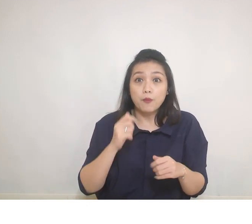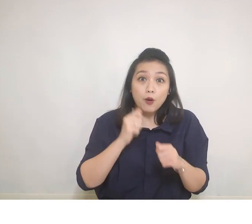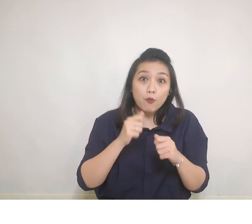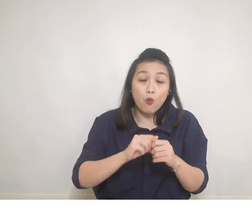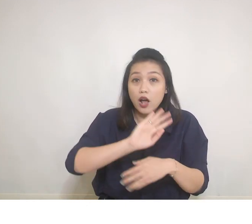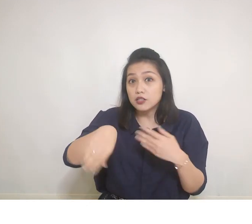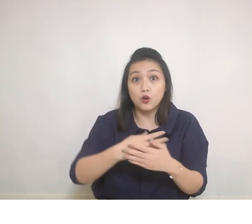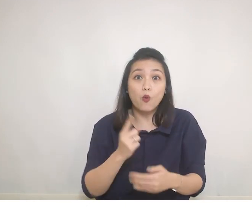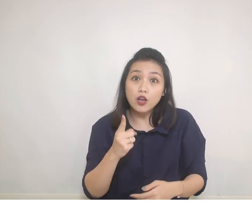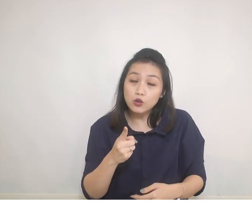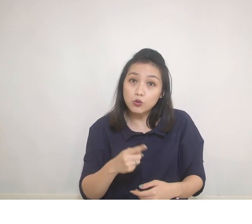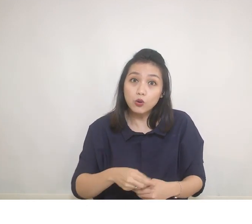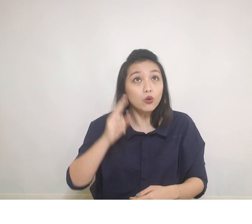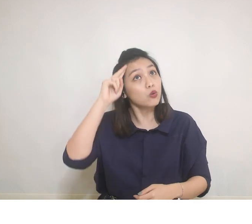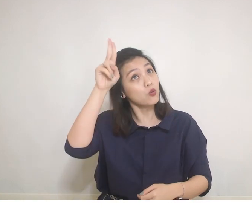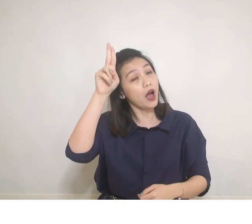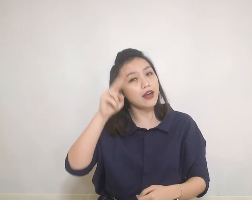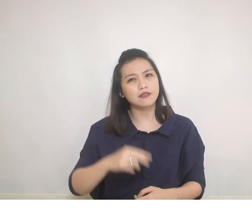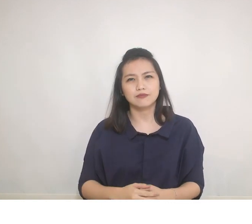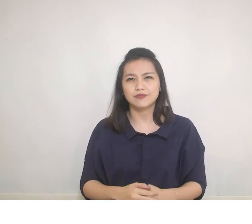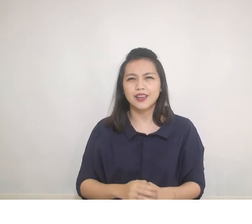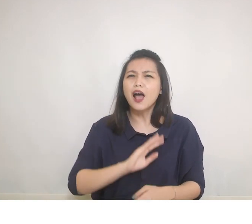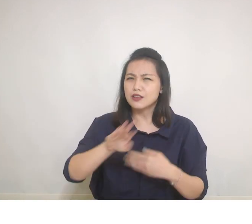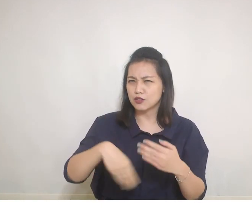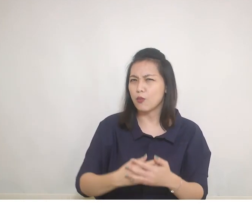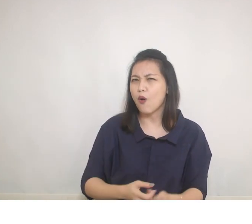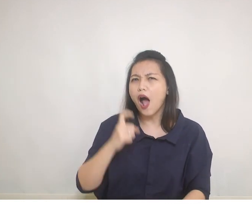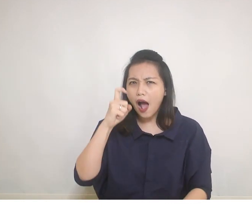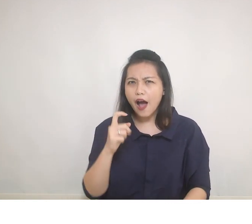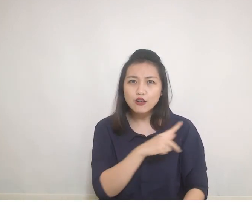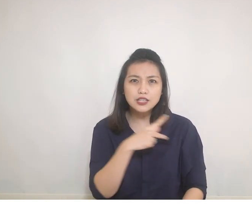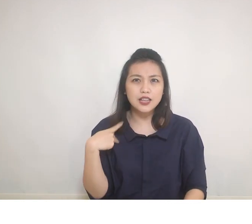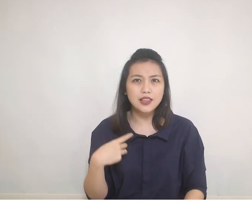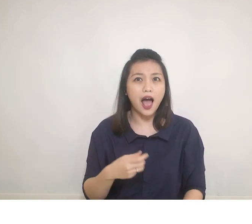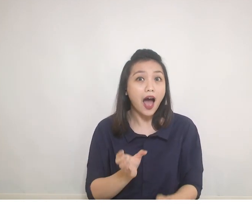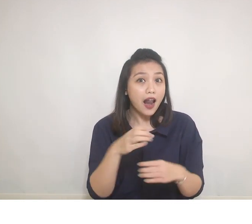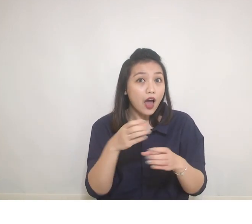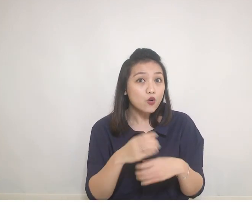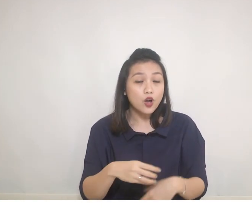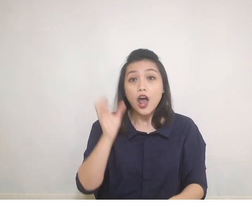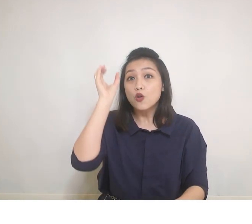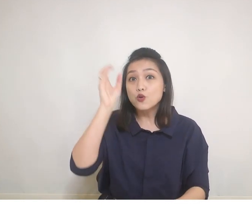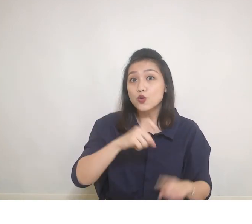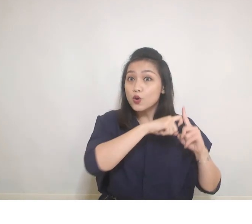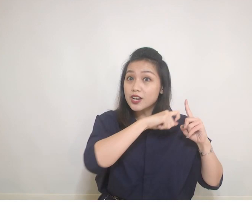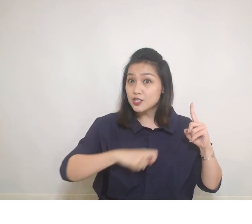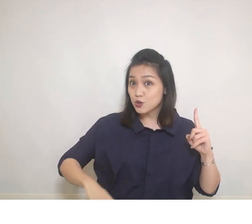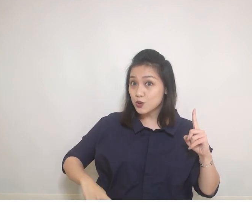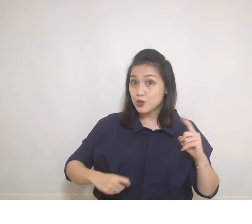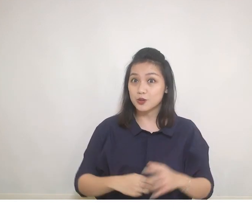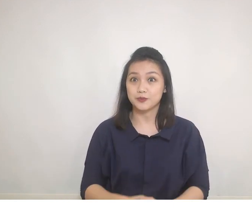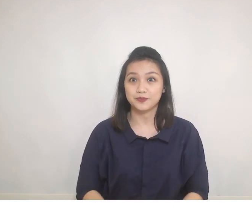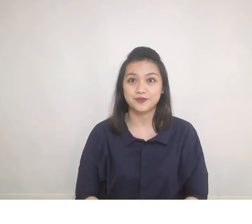tidak melakukannya untuk Kristus, berarti ada sesuatu yang masih enggak sempurna. Jadi definisi saya, sebenarnya